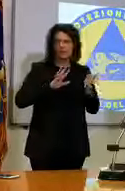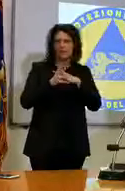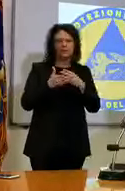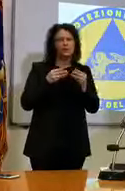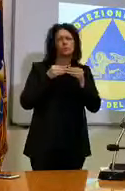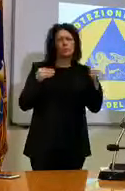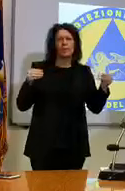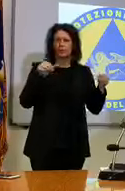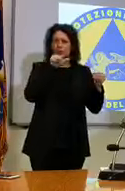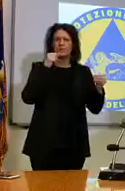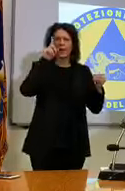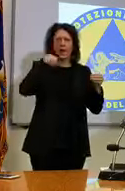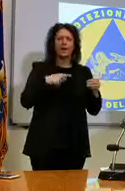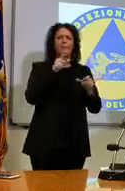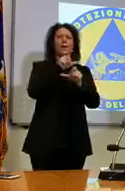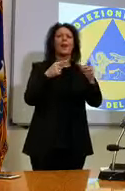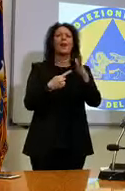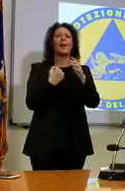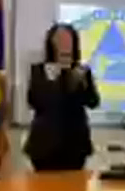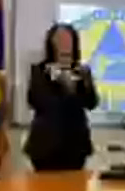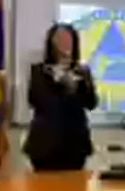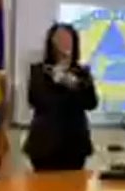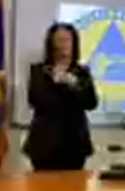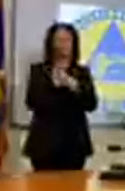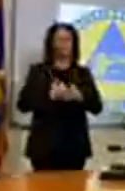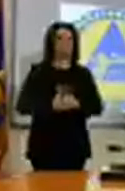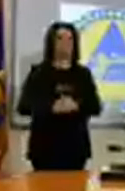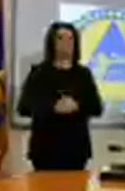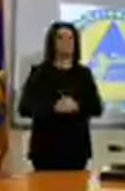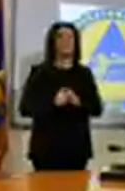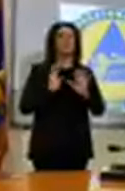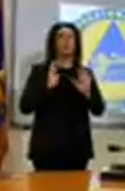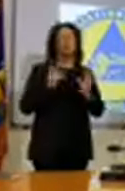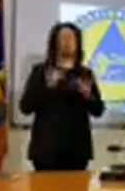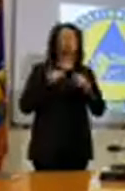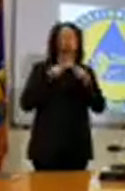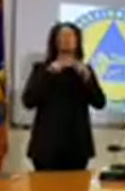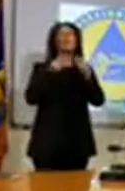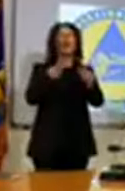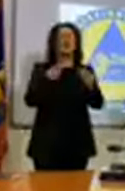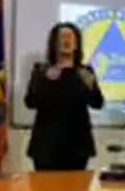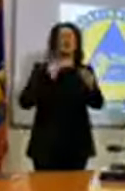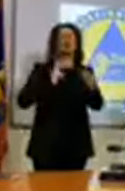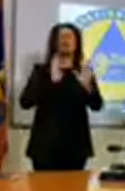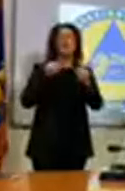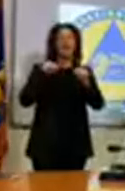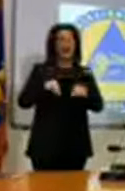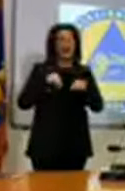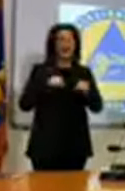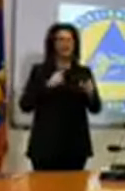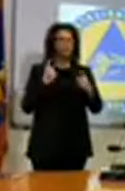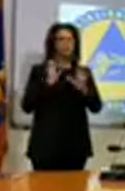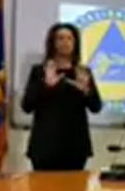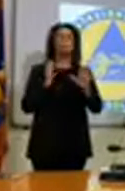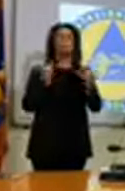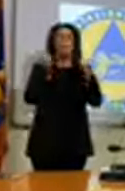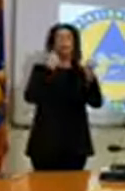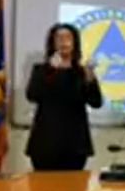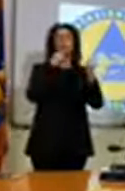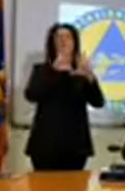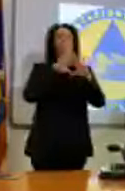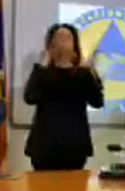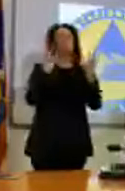Però voglio, sempre senza creare aspettative, voglio ricordarvi che la partita è in mano alle università, al mondo scientifico. Si eviti sempre